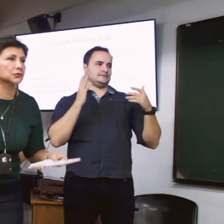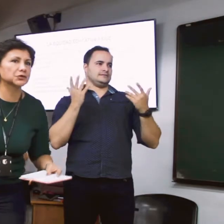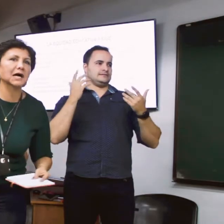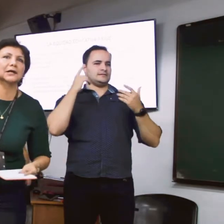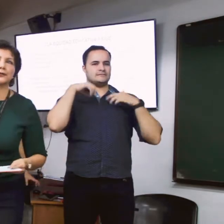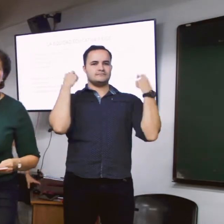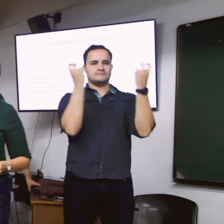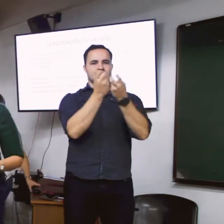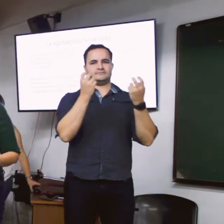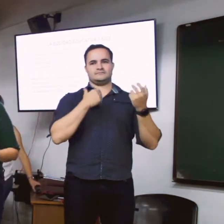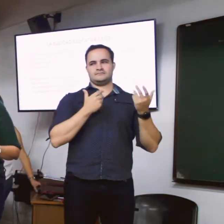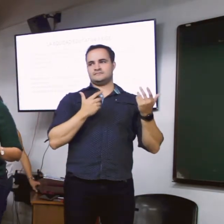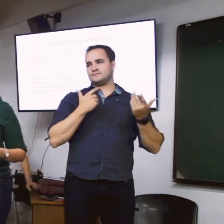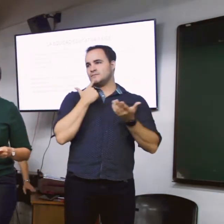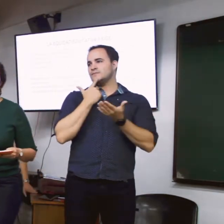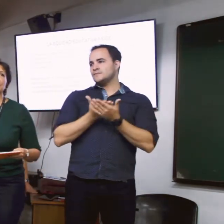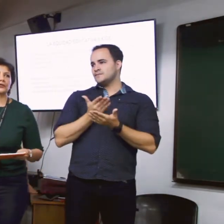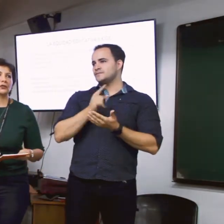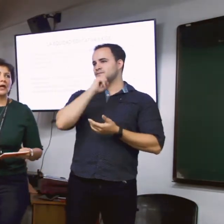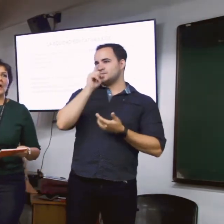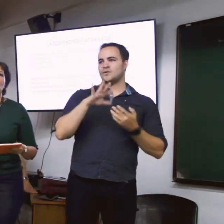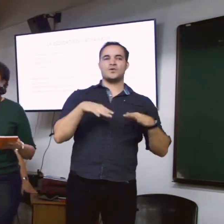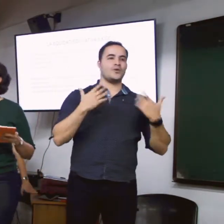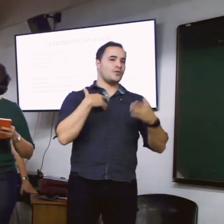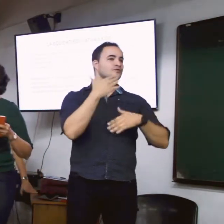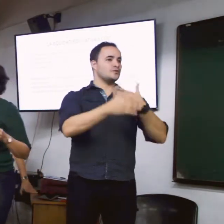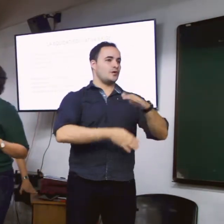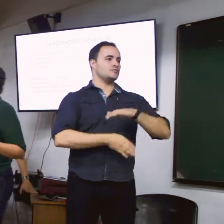para escucharnos. ¿Cómo seguimos?